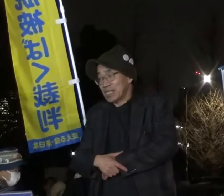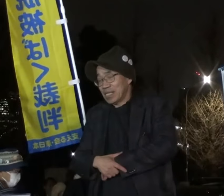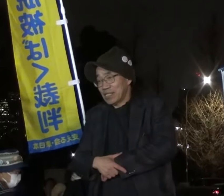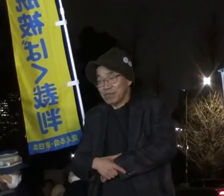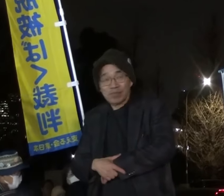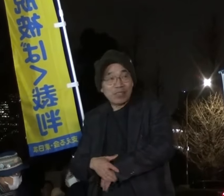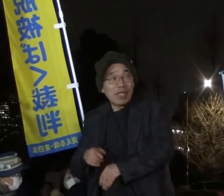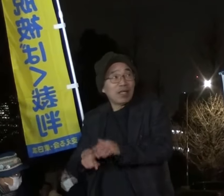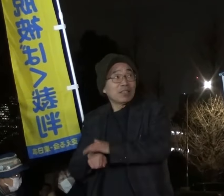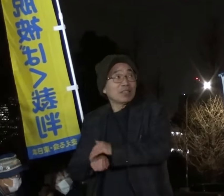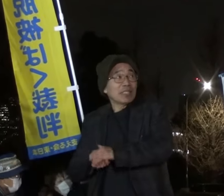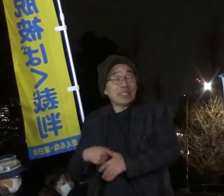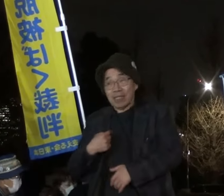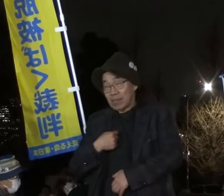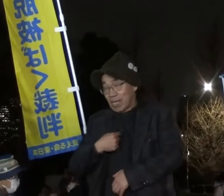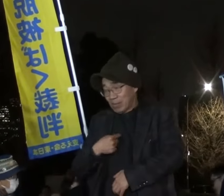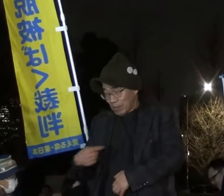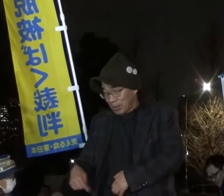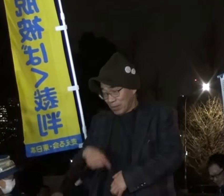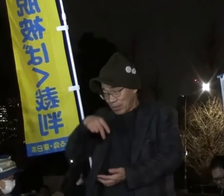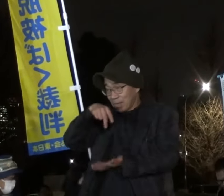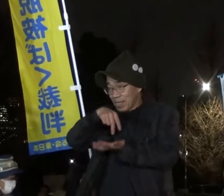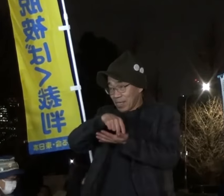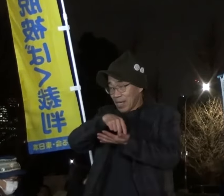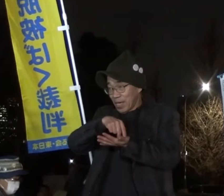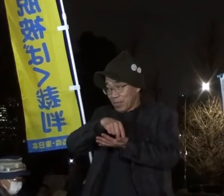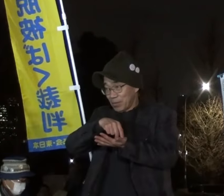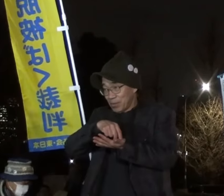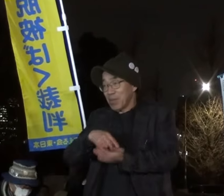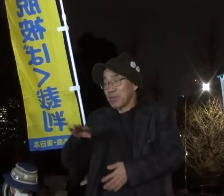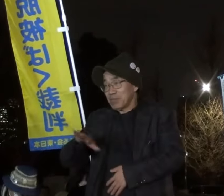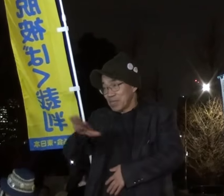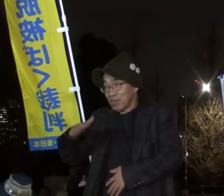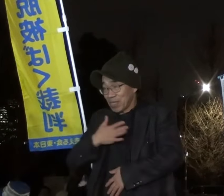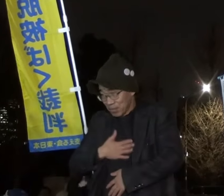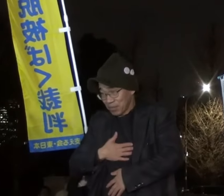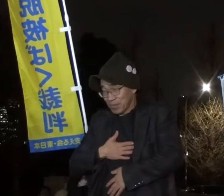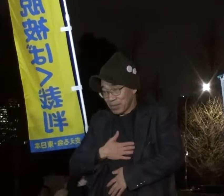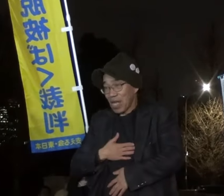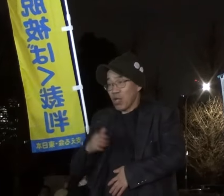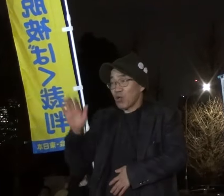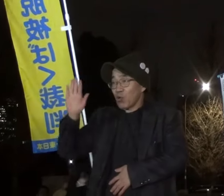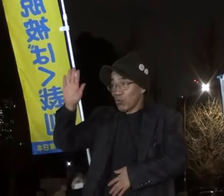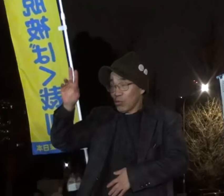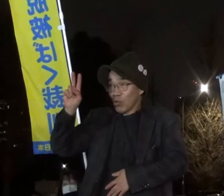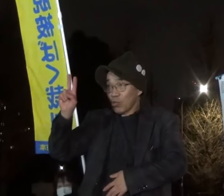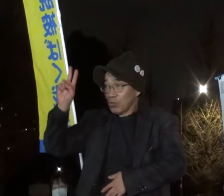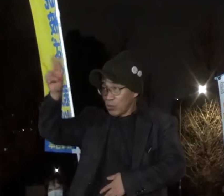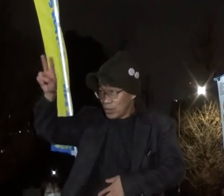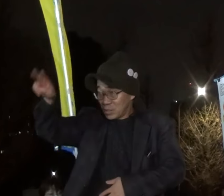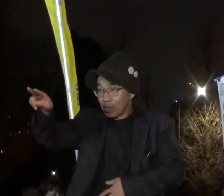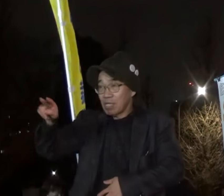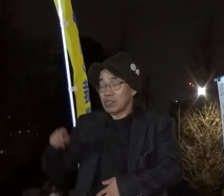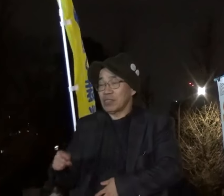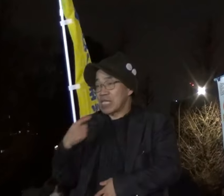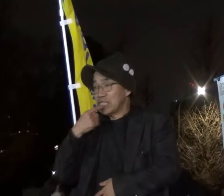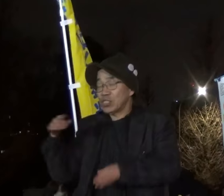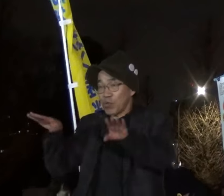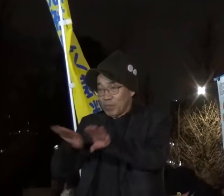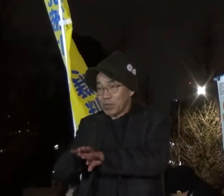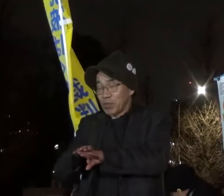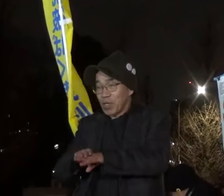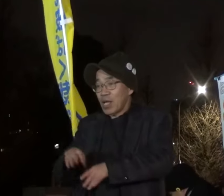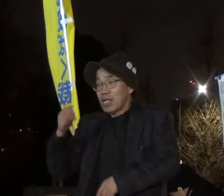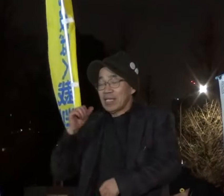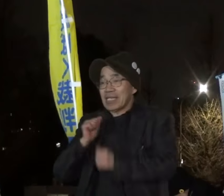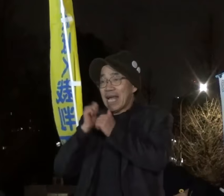なんで今日ここに私が上がったか、もうもちろんお分かりの通りです。今度の日曜日、第3回ピースパ